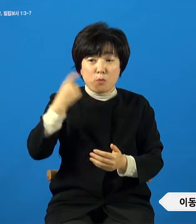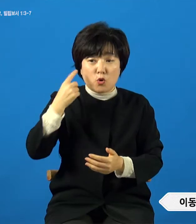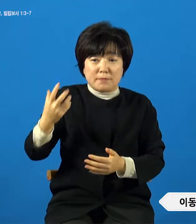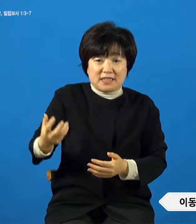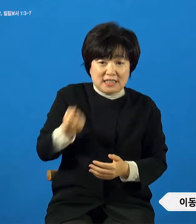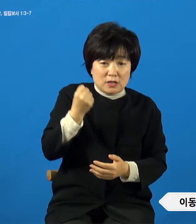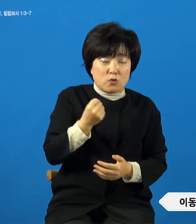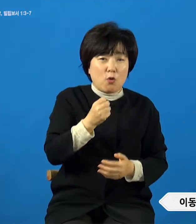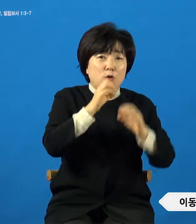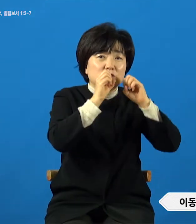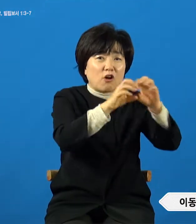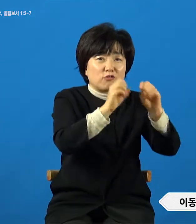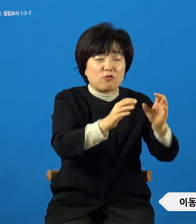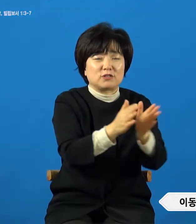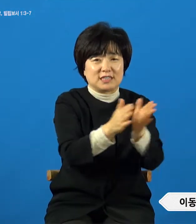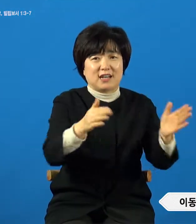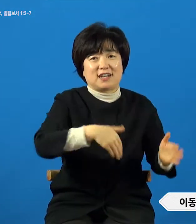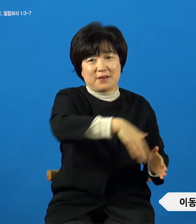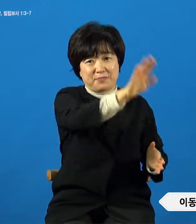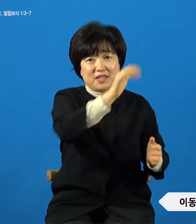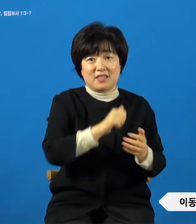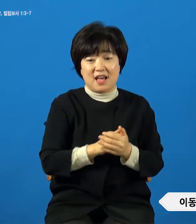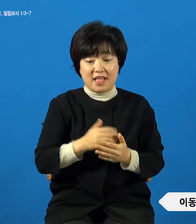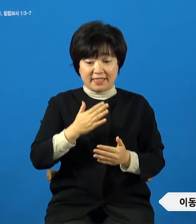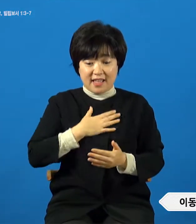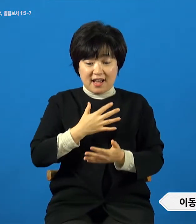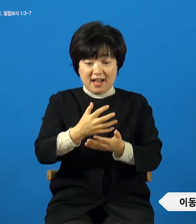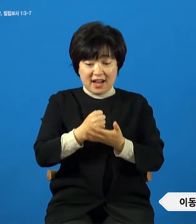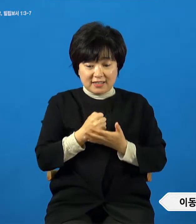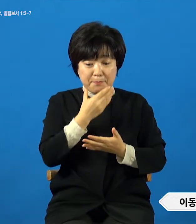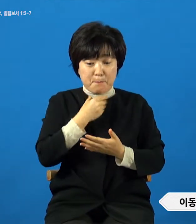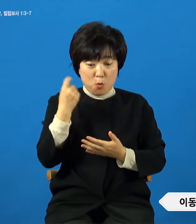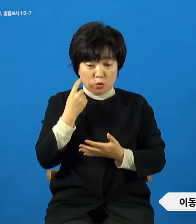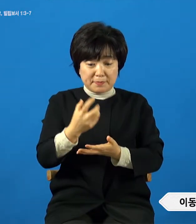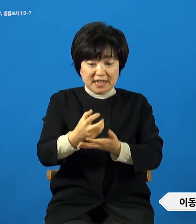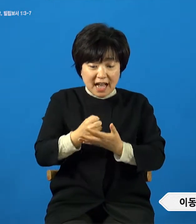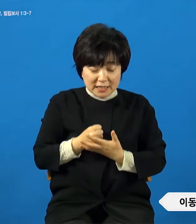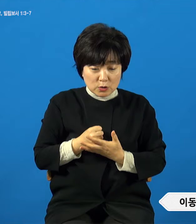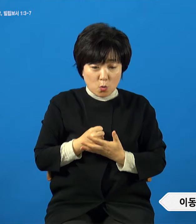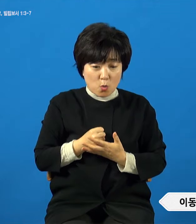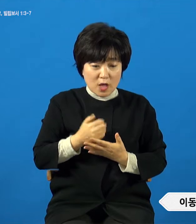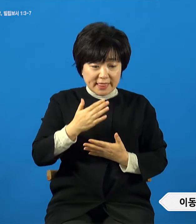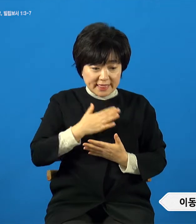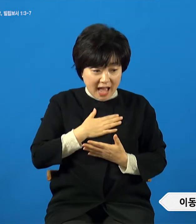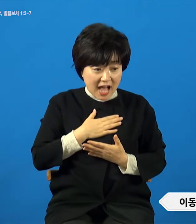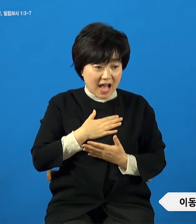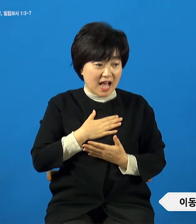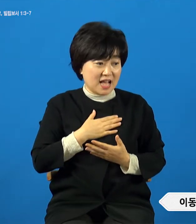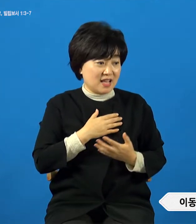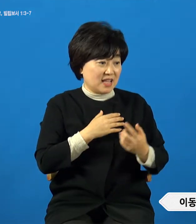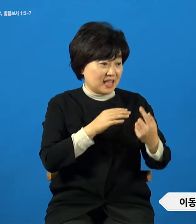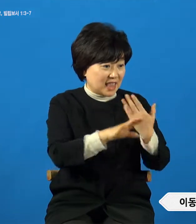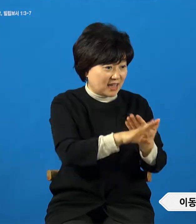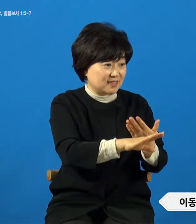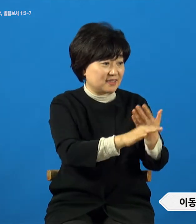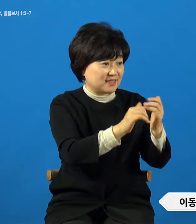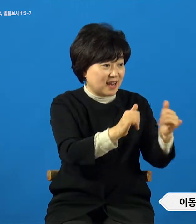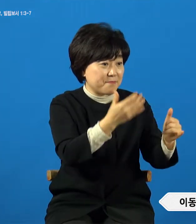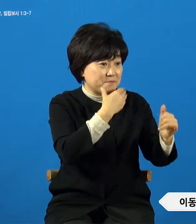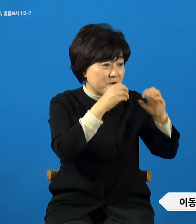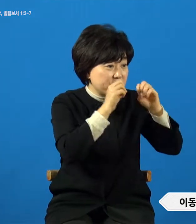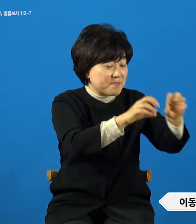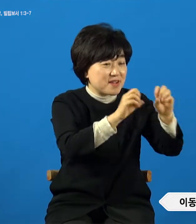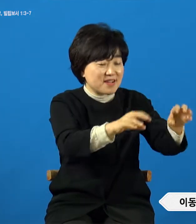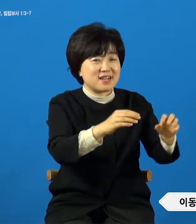것입니다. 여러분과 제가 전하는 복음을 통해서 제2, 제3의 닉 브이치치가 일어날 것을 기대하시기